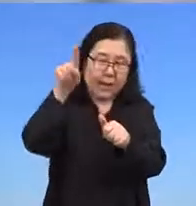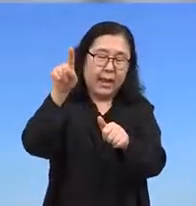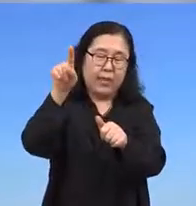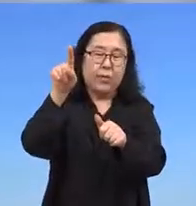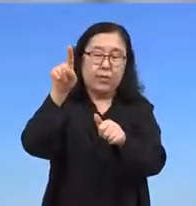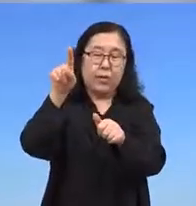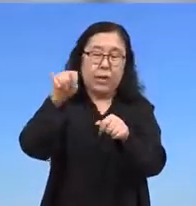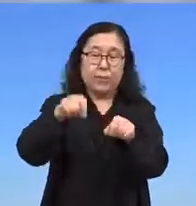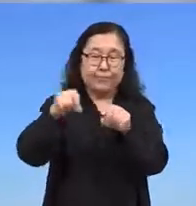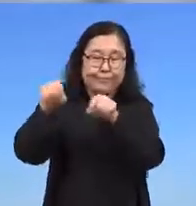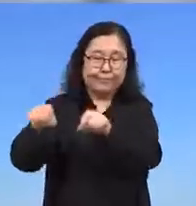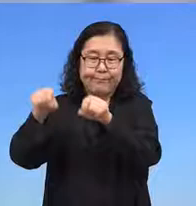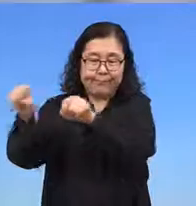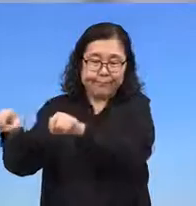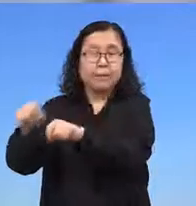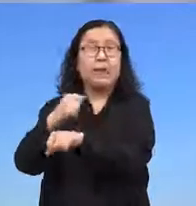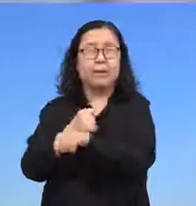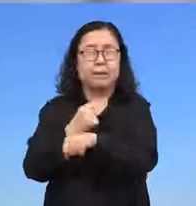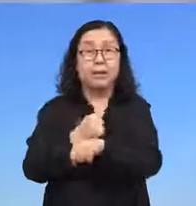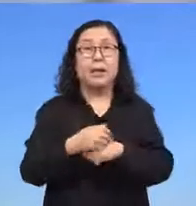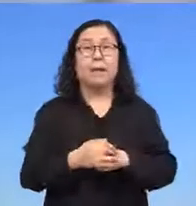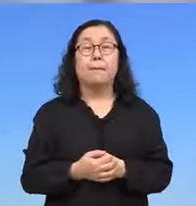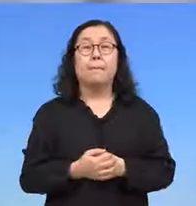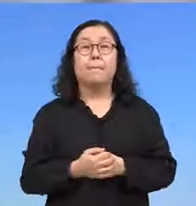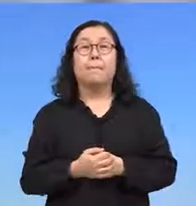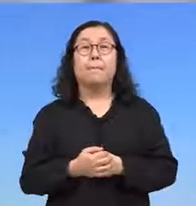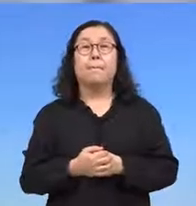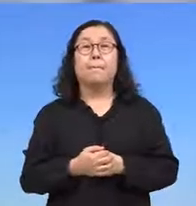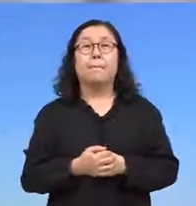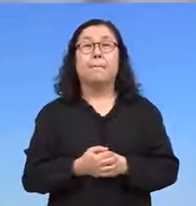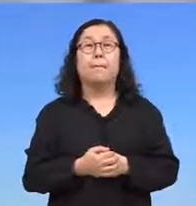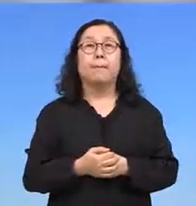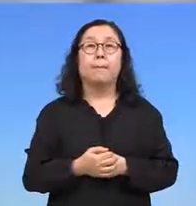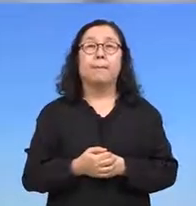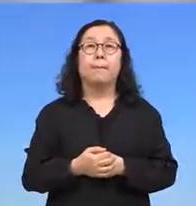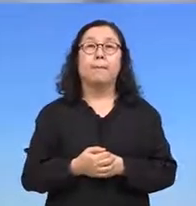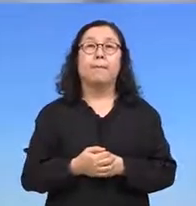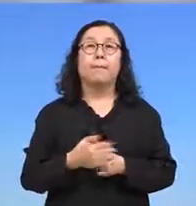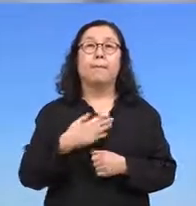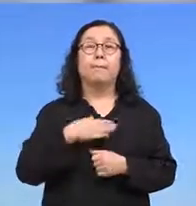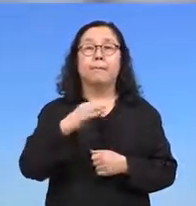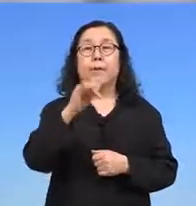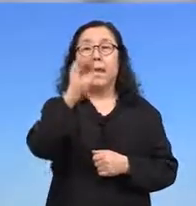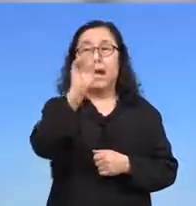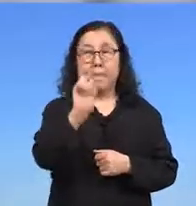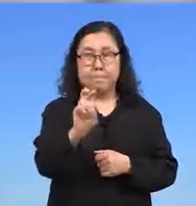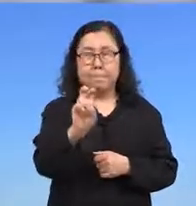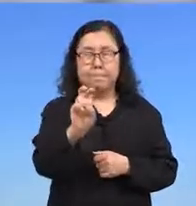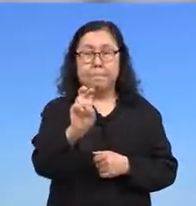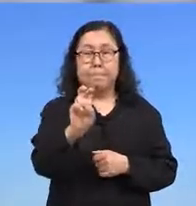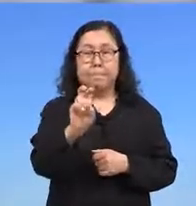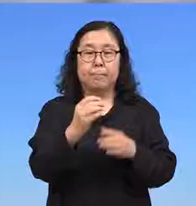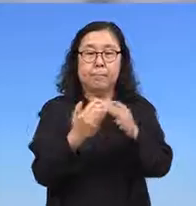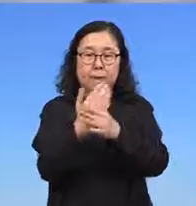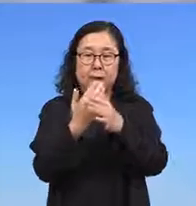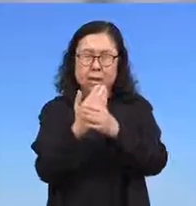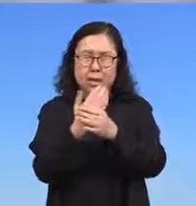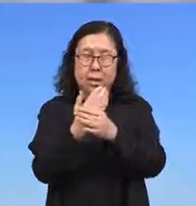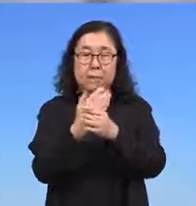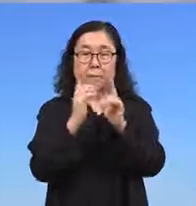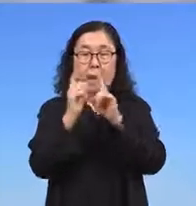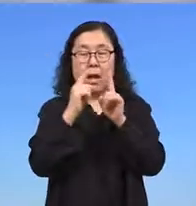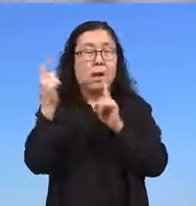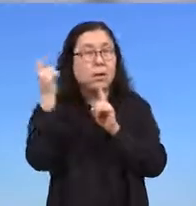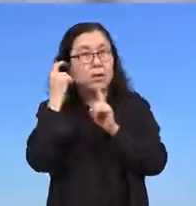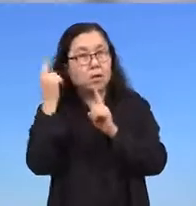내일. 영원히 뭐 이 사람과 살 것 같은 생각을 하니까. 그런데 제 아내의 암 발병